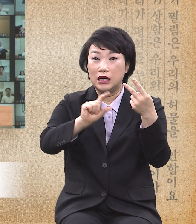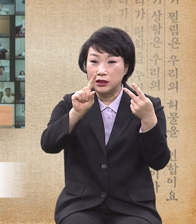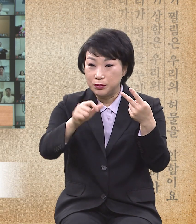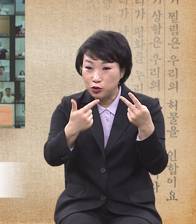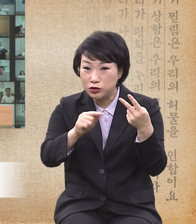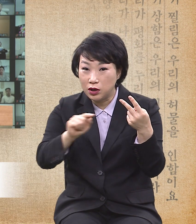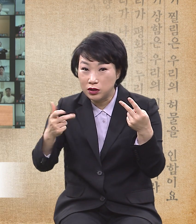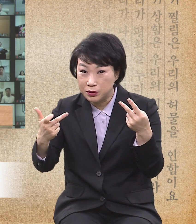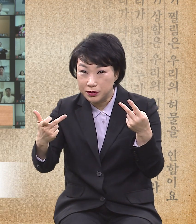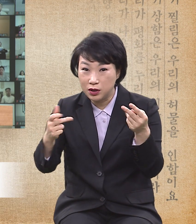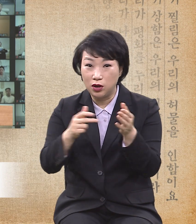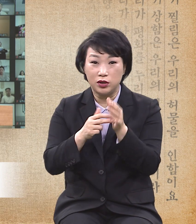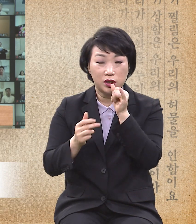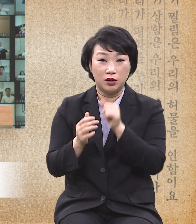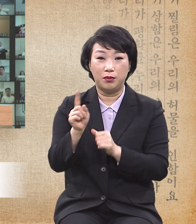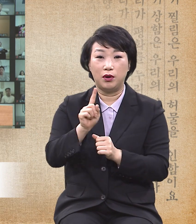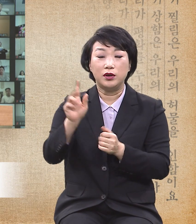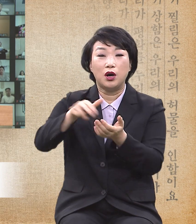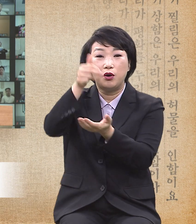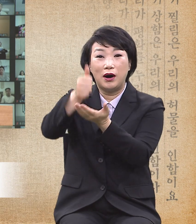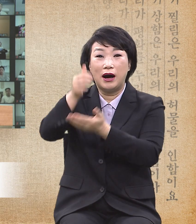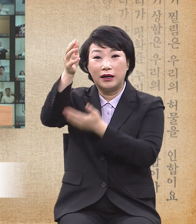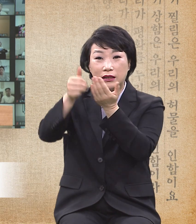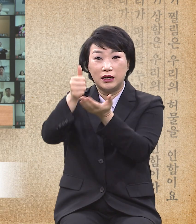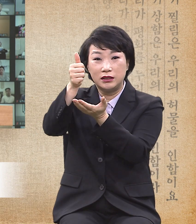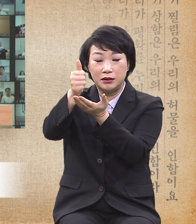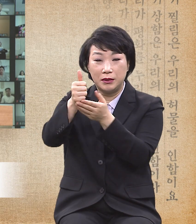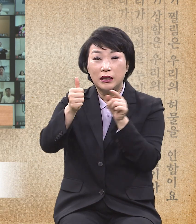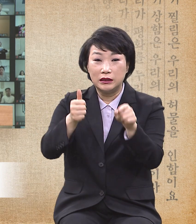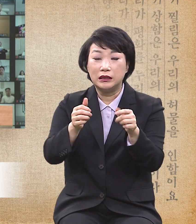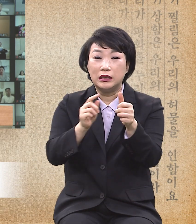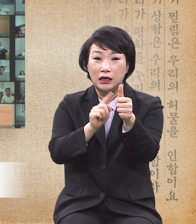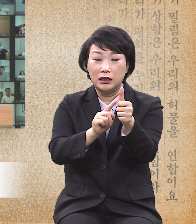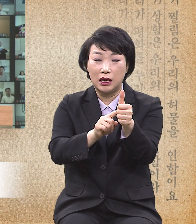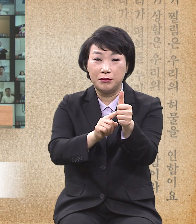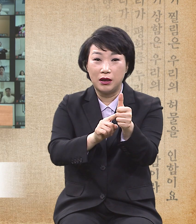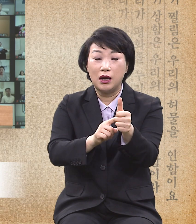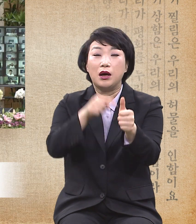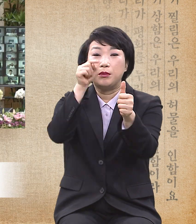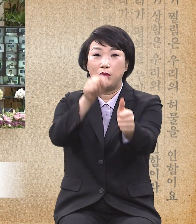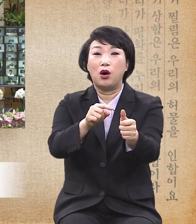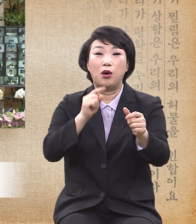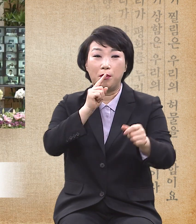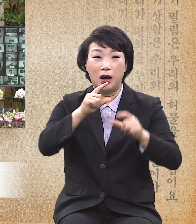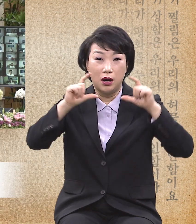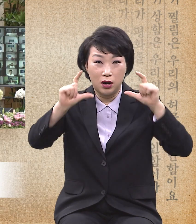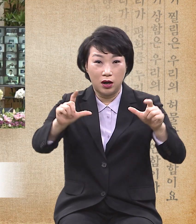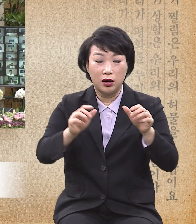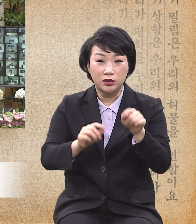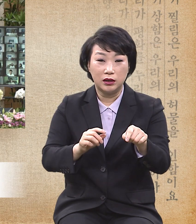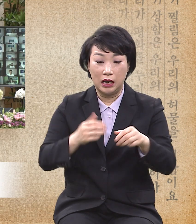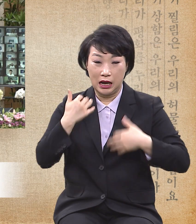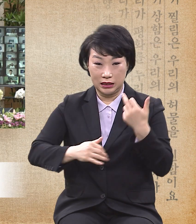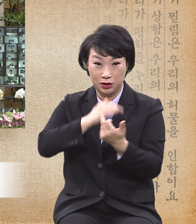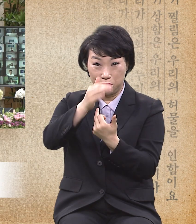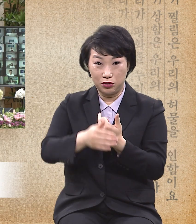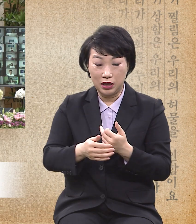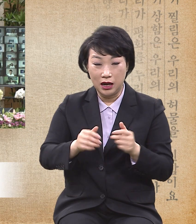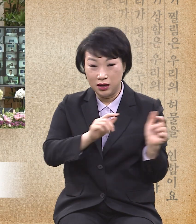16절로 17절에 여호와 하나님이 그 사람에게 명하여 가라사대